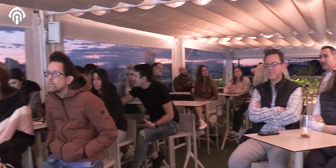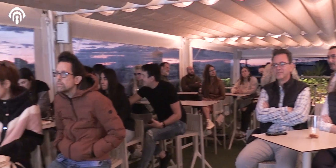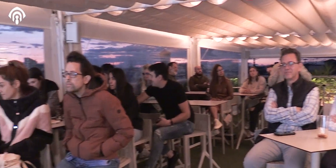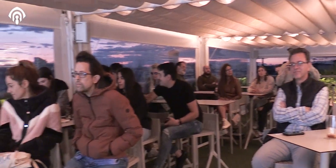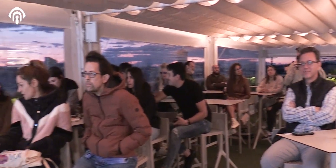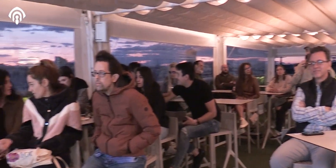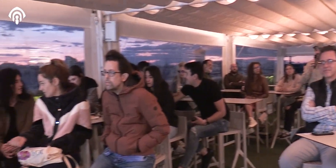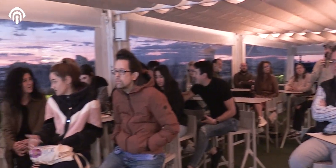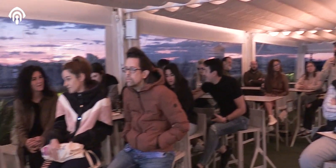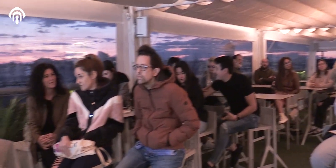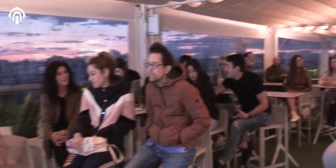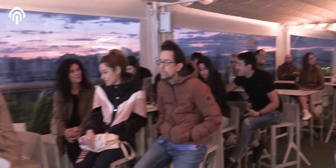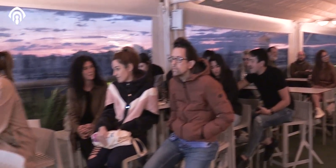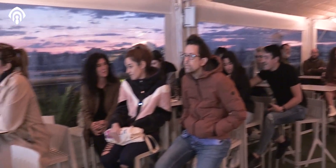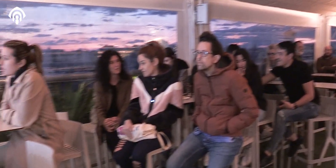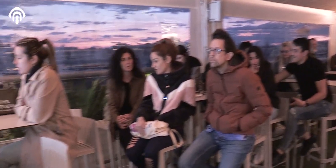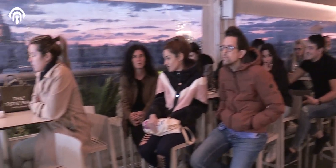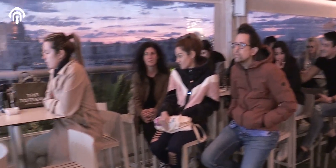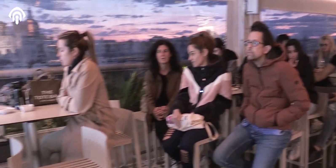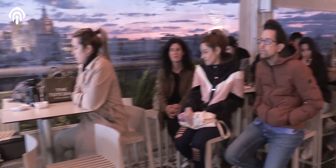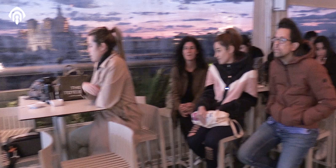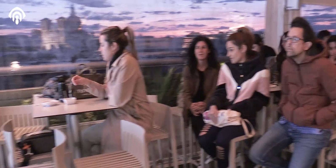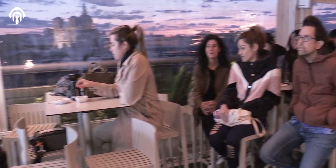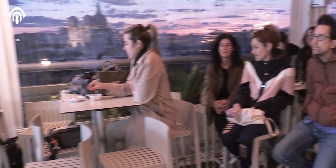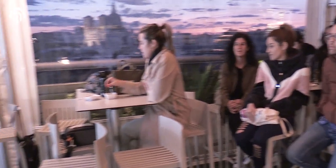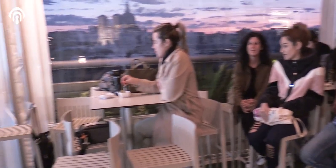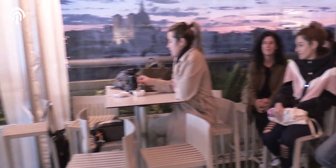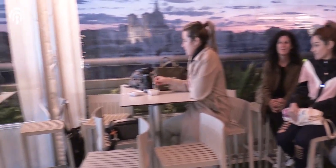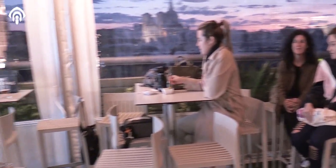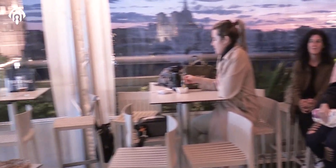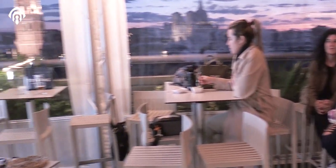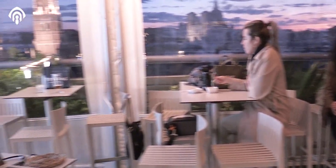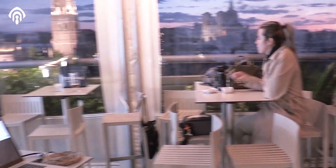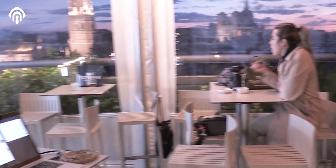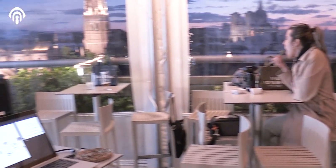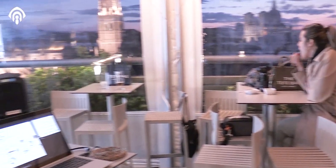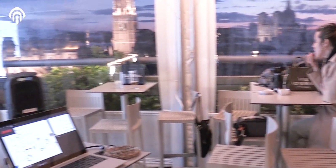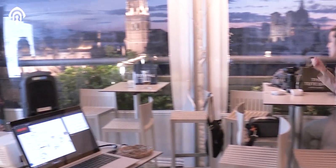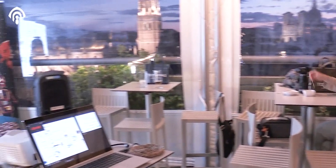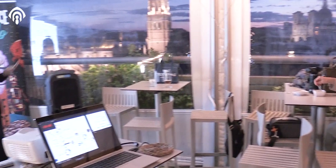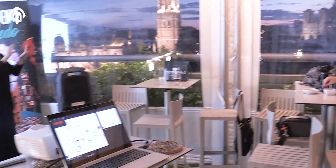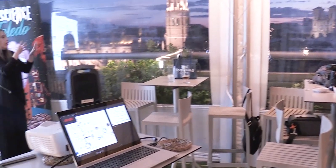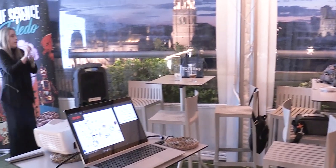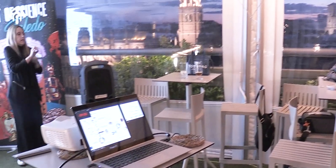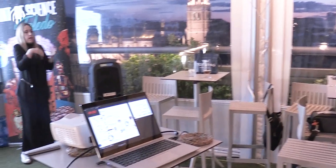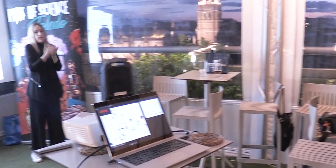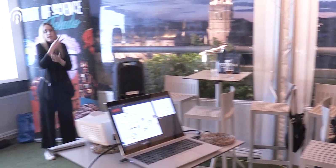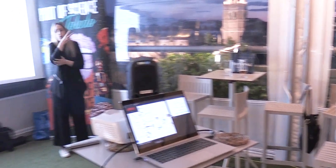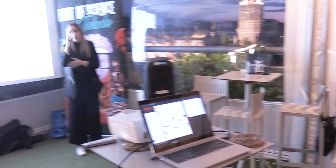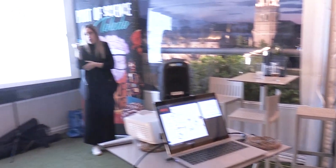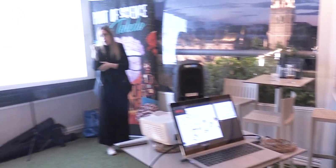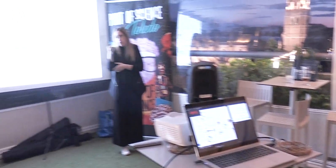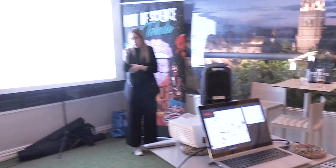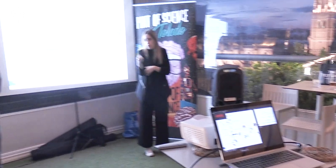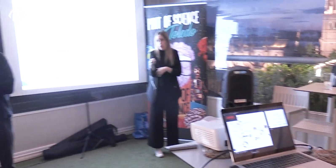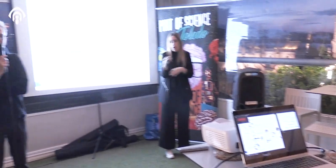que pasarte de los 90 a los 200 pues ya con achaques, por mucho que, bueno, que no tuviéramos